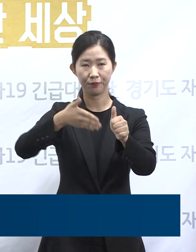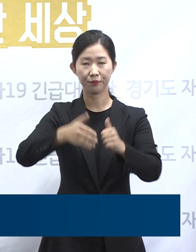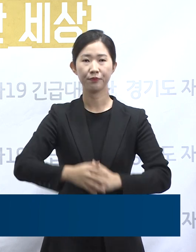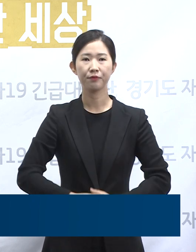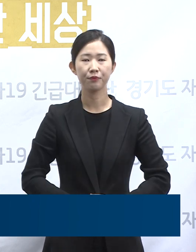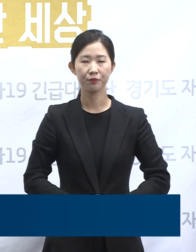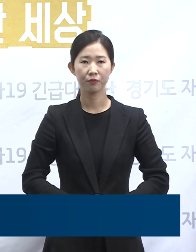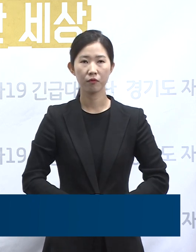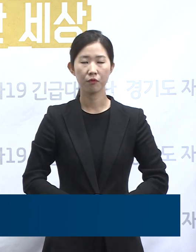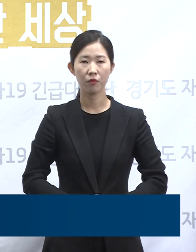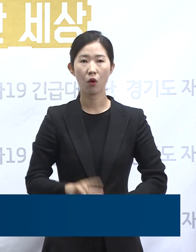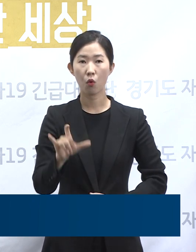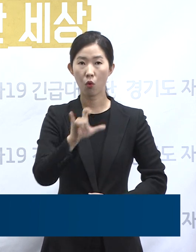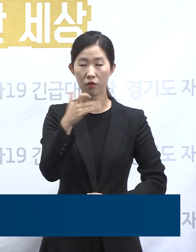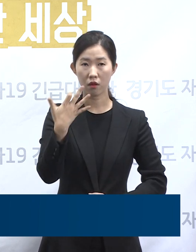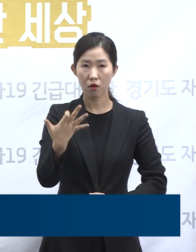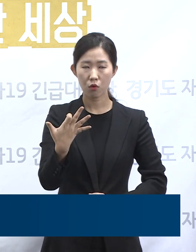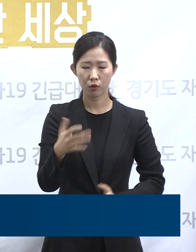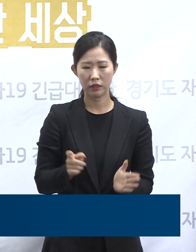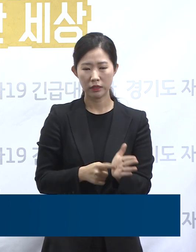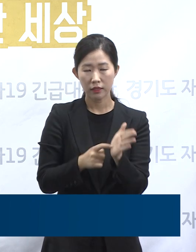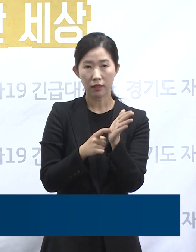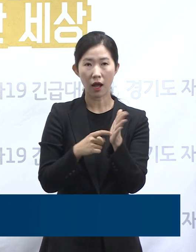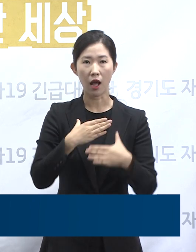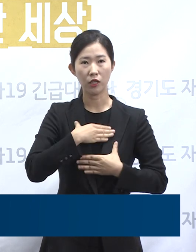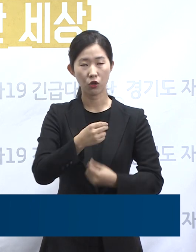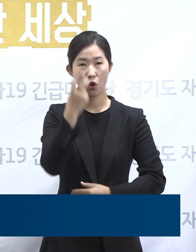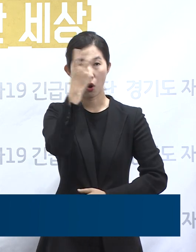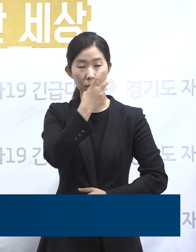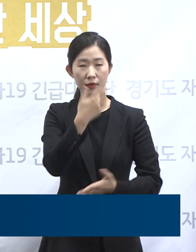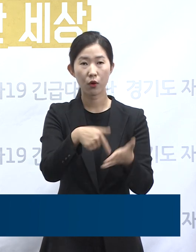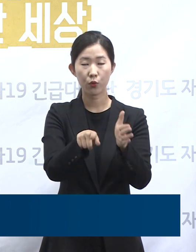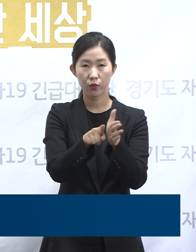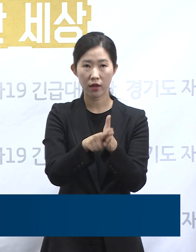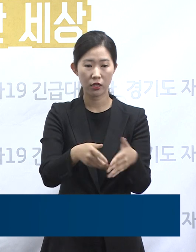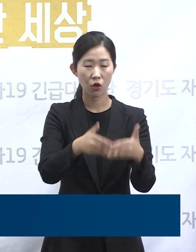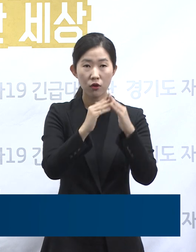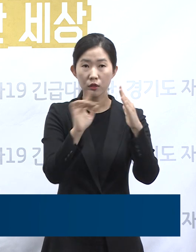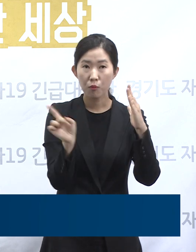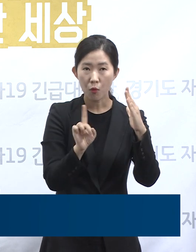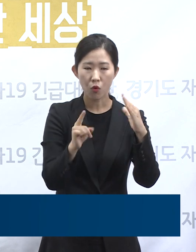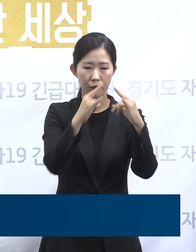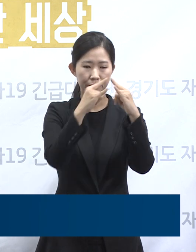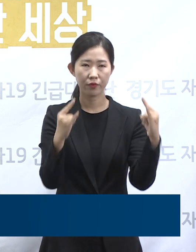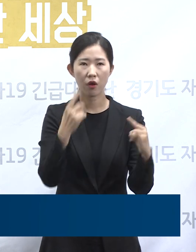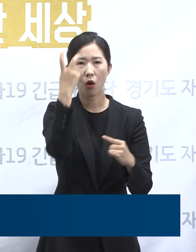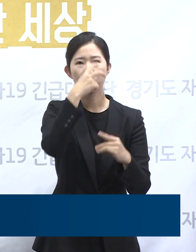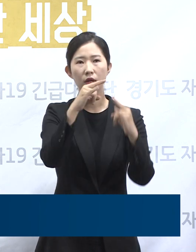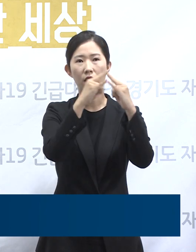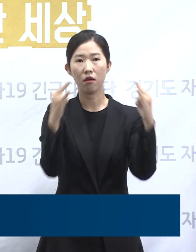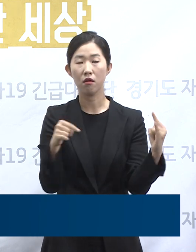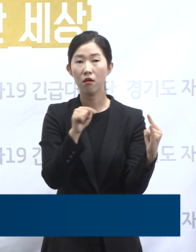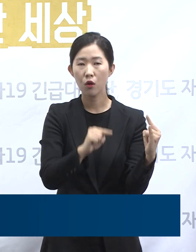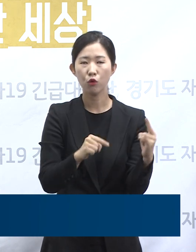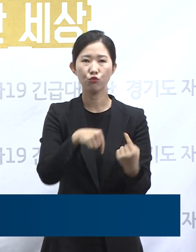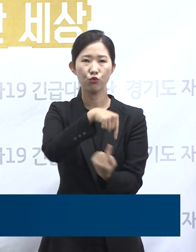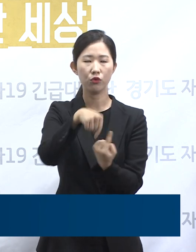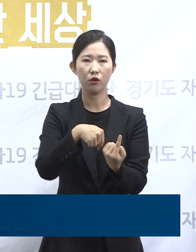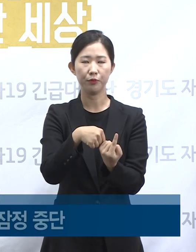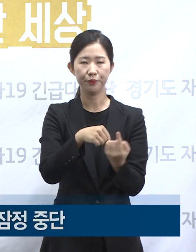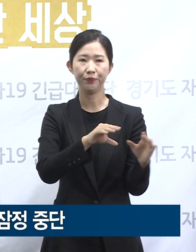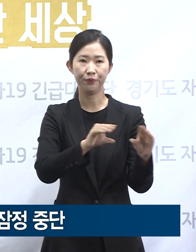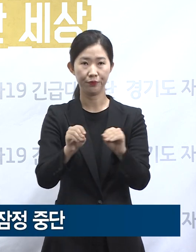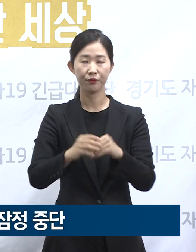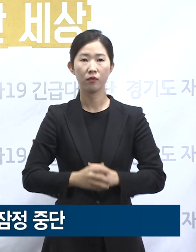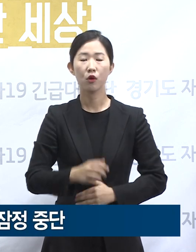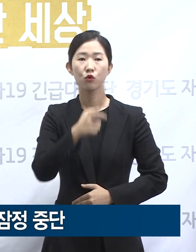코로나19의 신속하고 안전한 검사를 위해 설치한 경기도 대규모 선별검사센터의 운영을 잠정 중단합니다. 수원